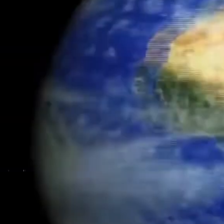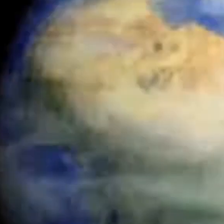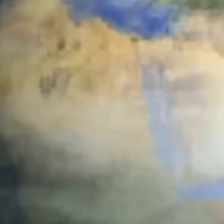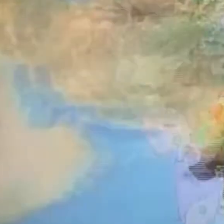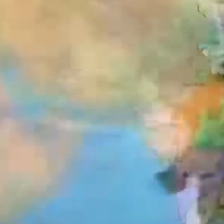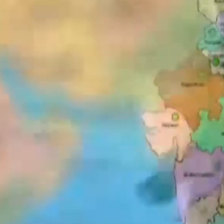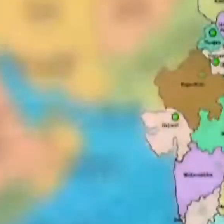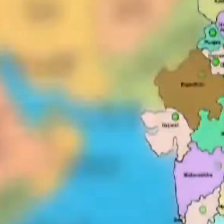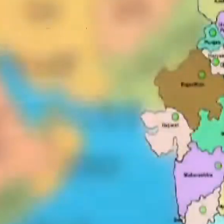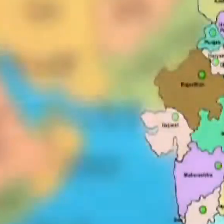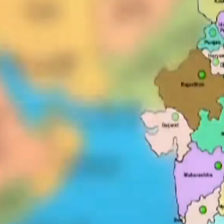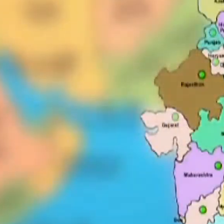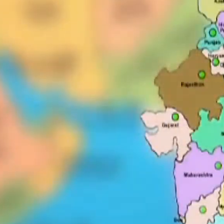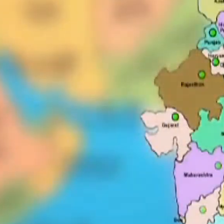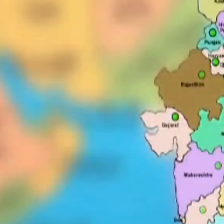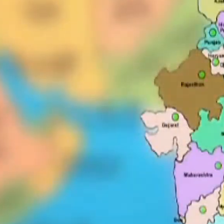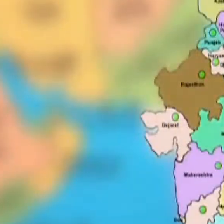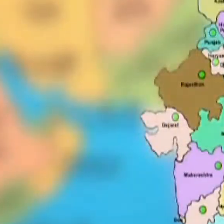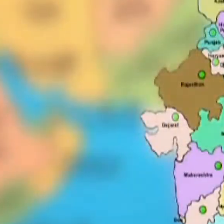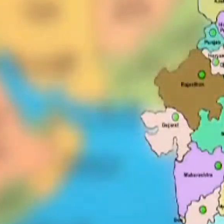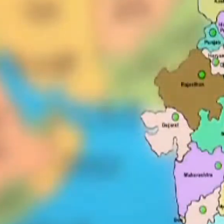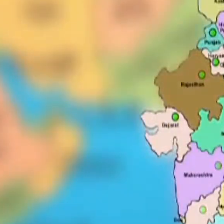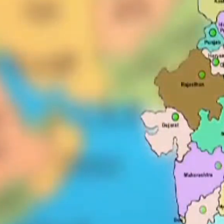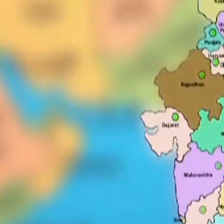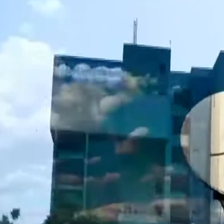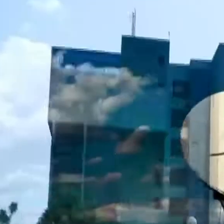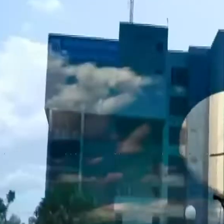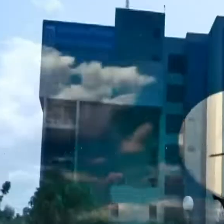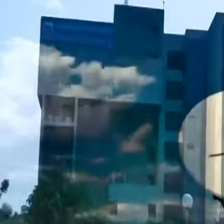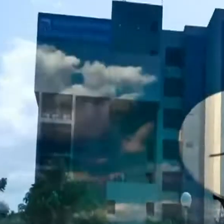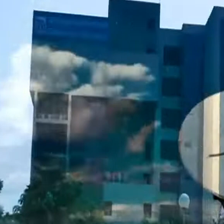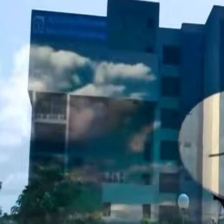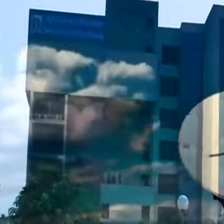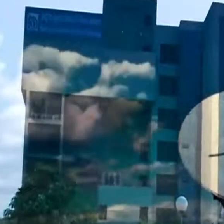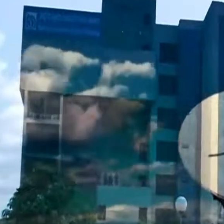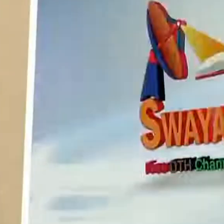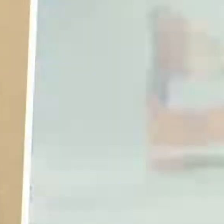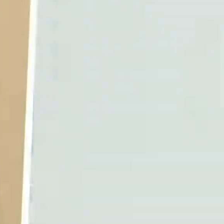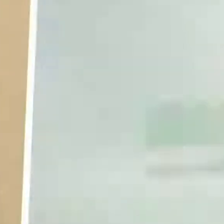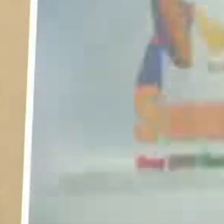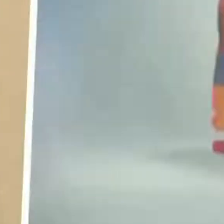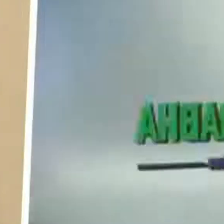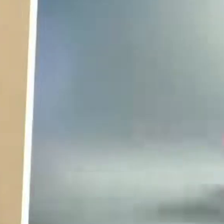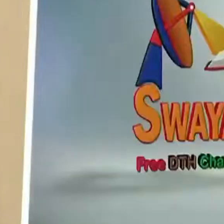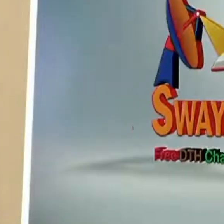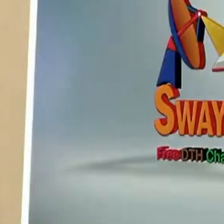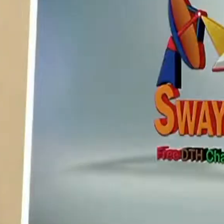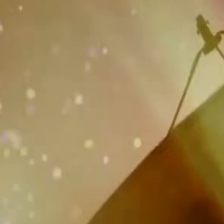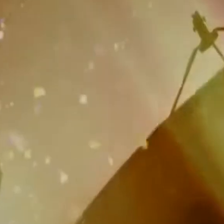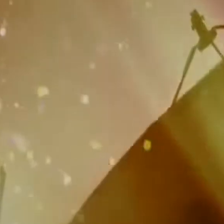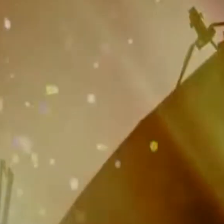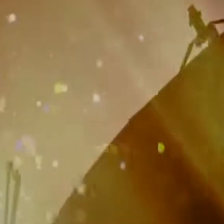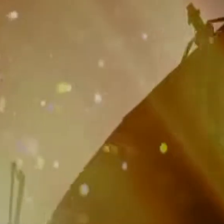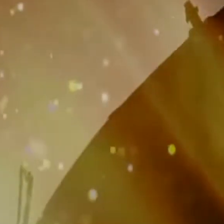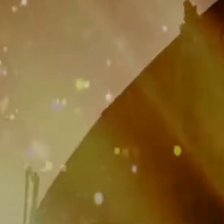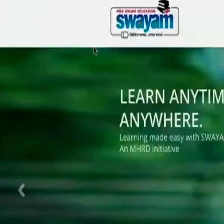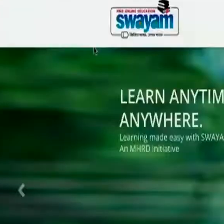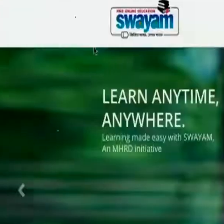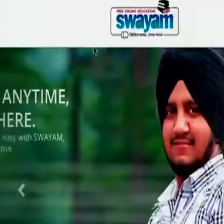दुनिया में इसके केंद्र बाटे, कोई मन चाहा केंद्र